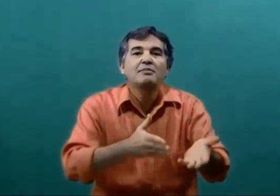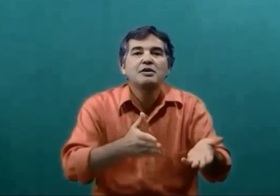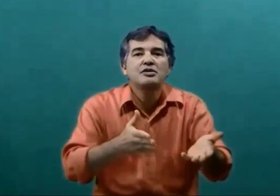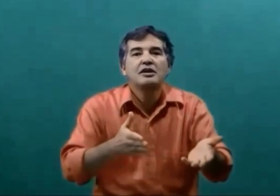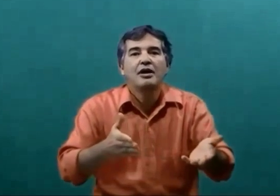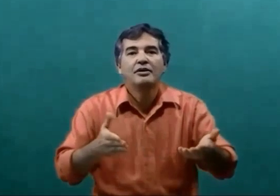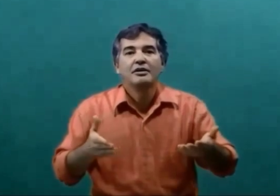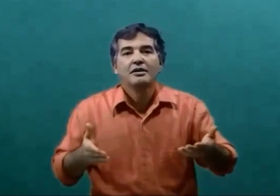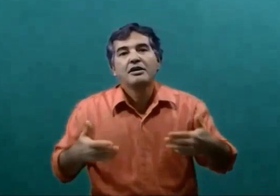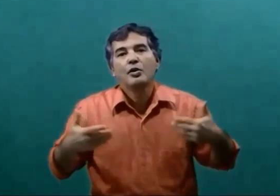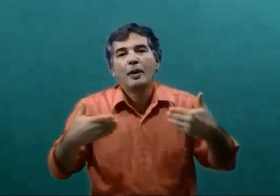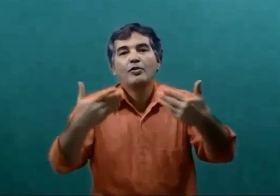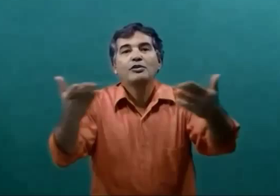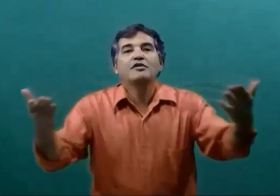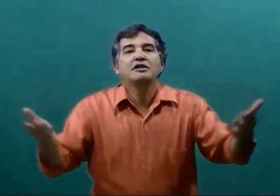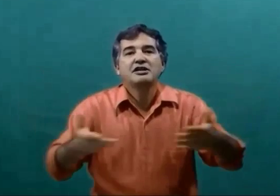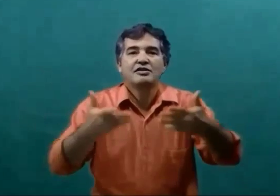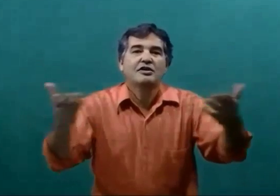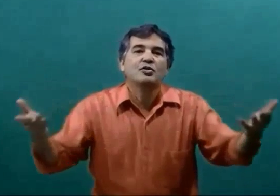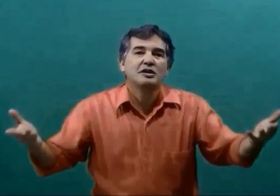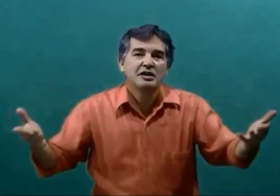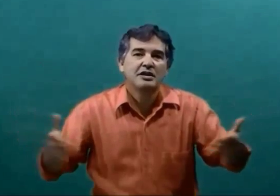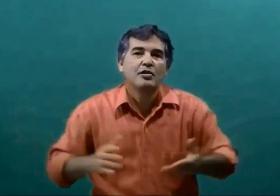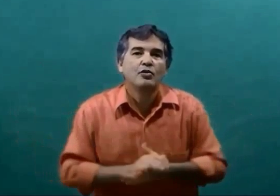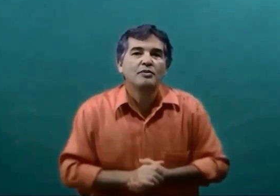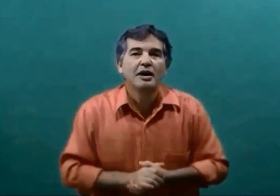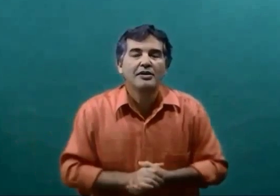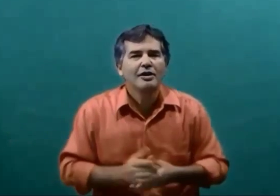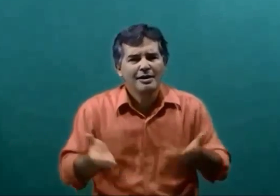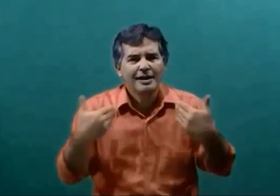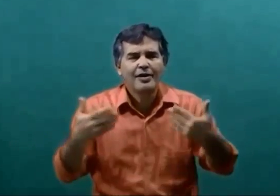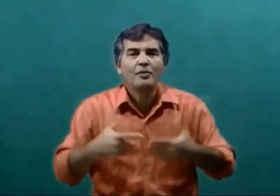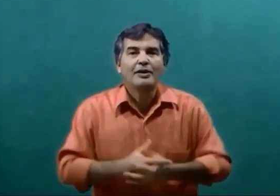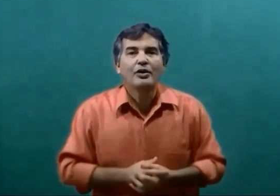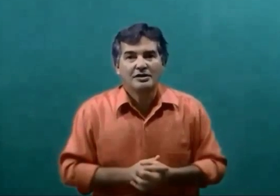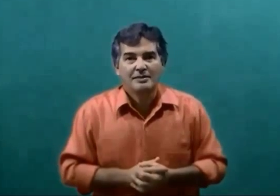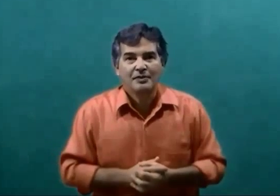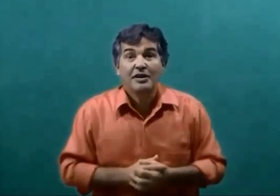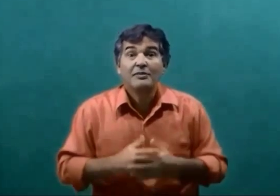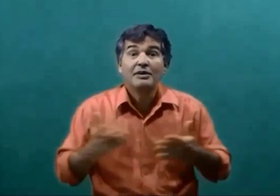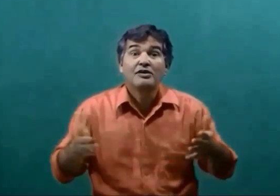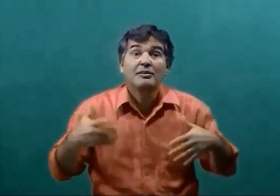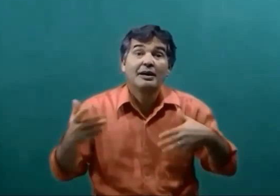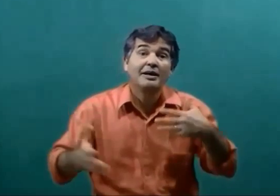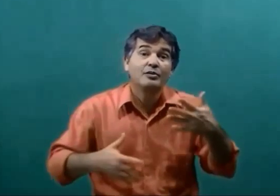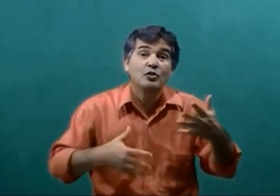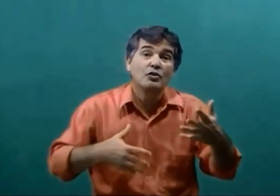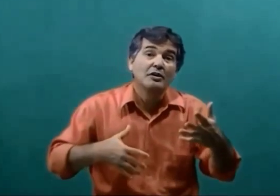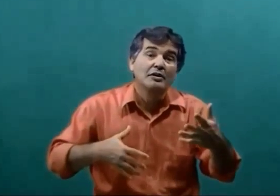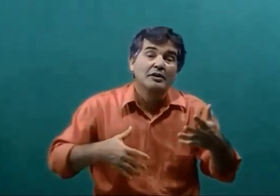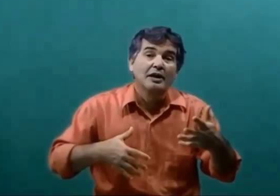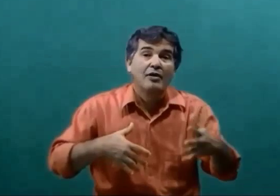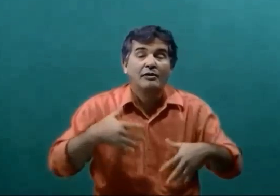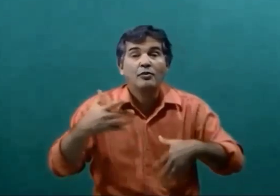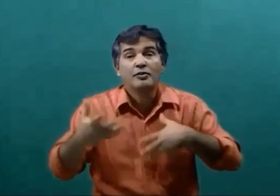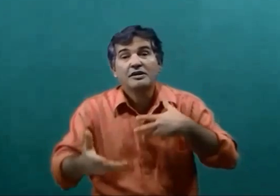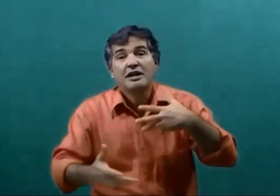sabia o sinal. E eu pergunto a vocês, se vocês conhecerem algum ambiente, tragam para nós, porque também nós trabalhamos com aula com